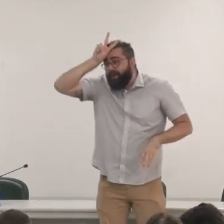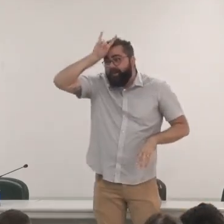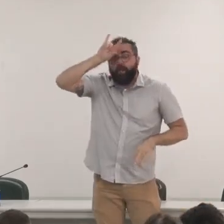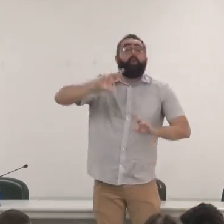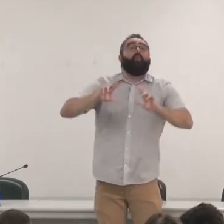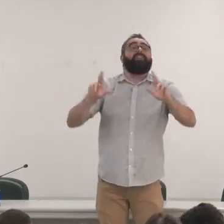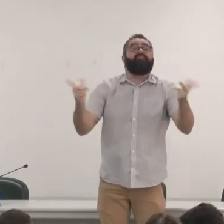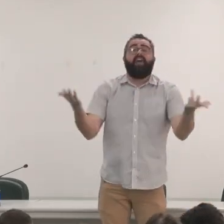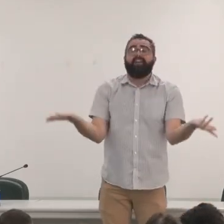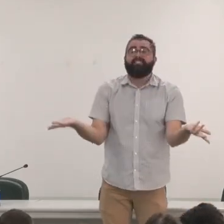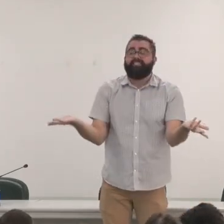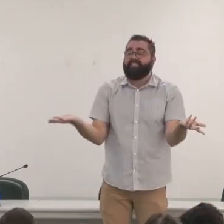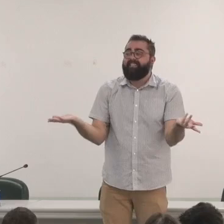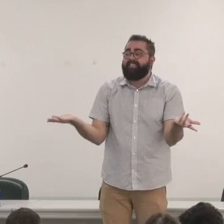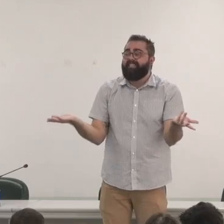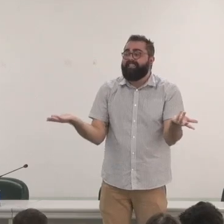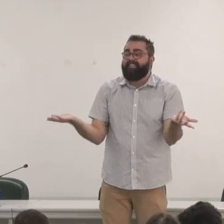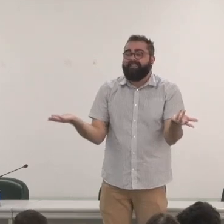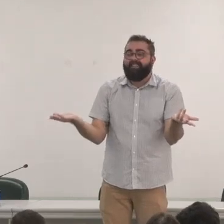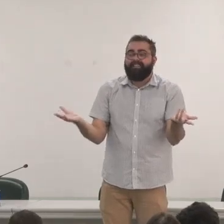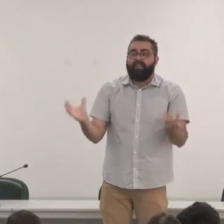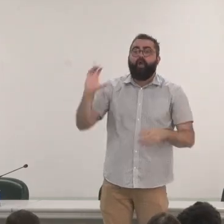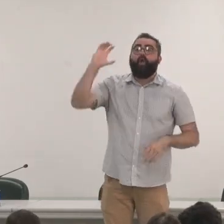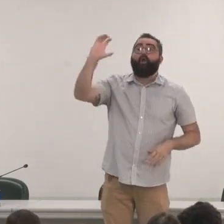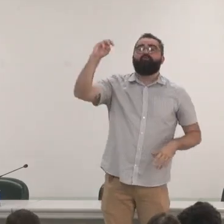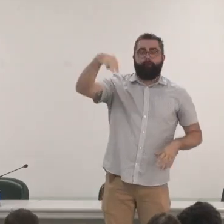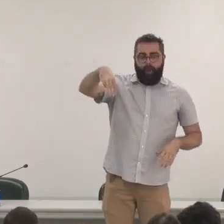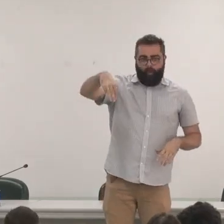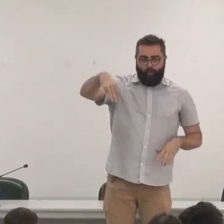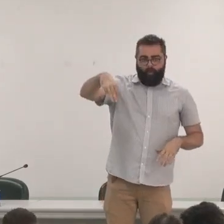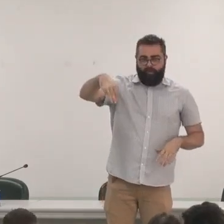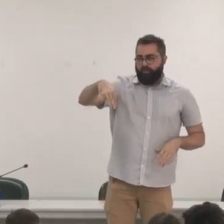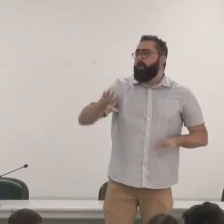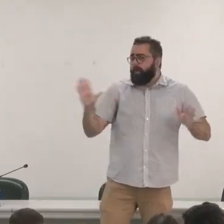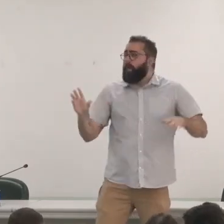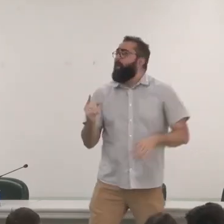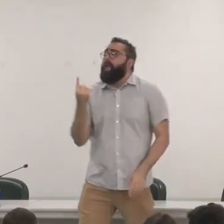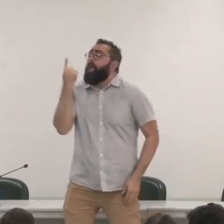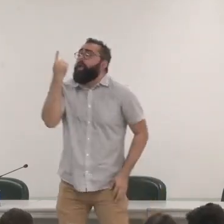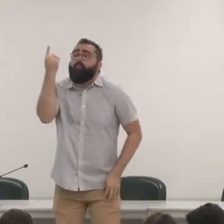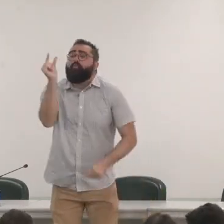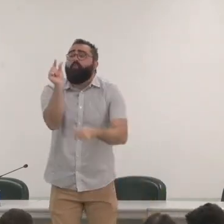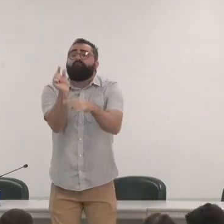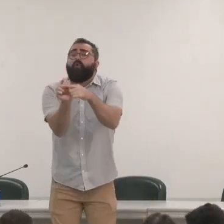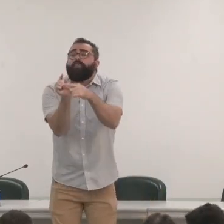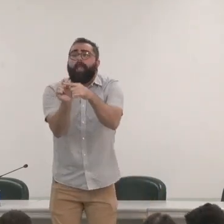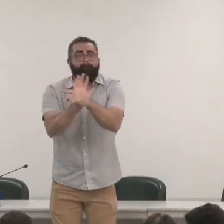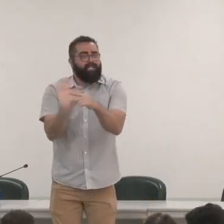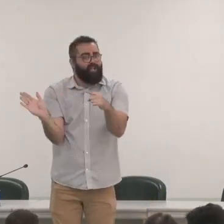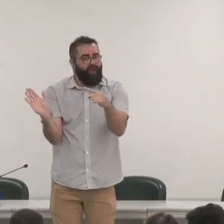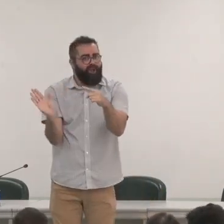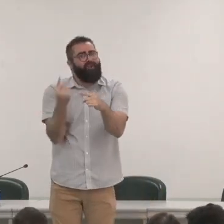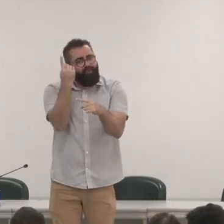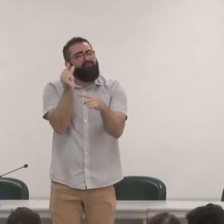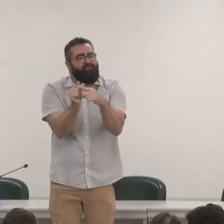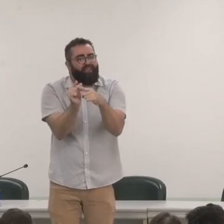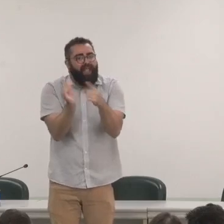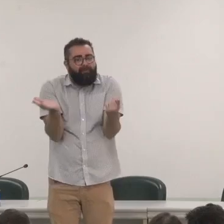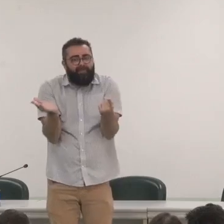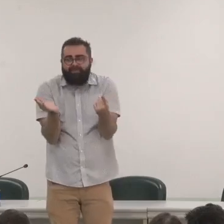gente tem bode e traição. Qual é a diferença entre eles? A configuração de mão, como a mão é conformada. Então, vejam só, é aparentemente